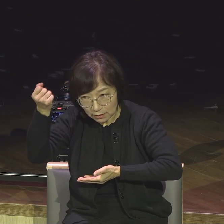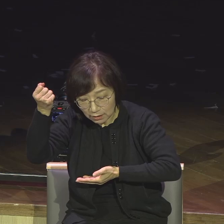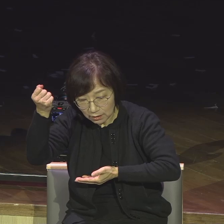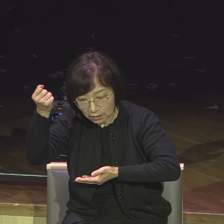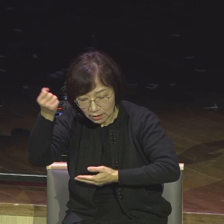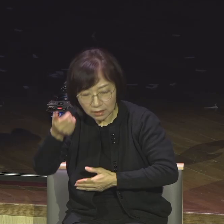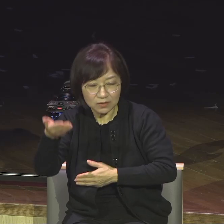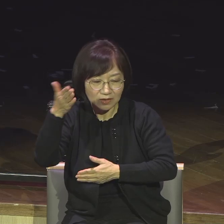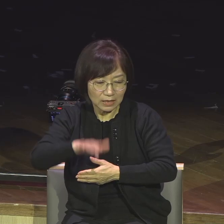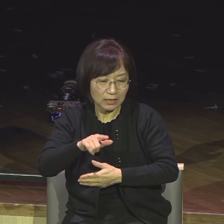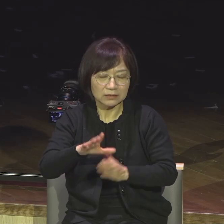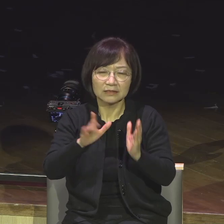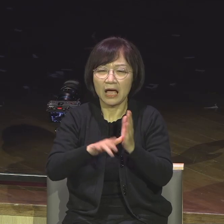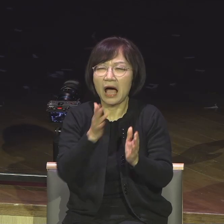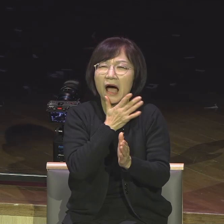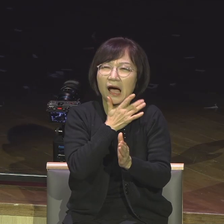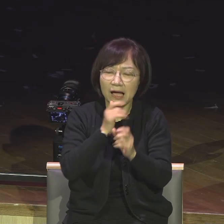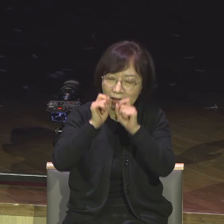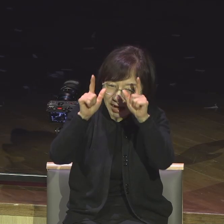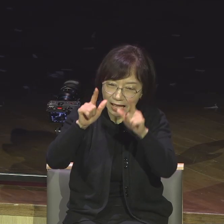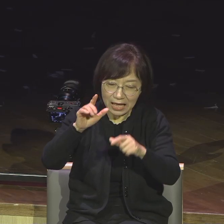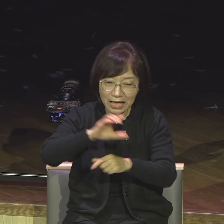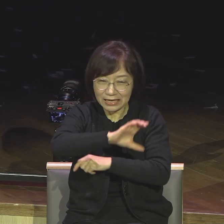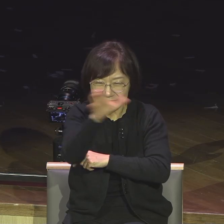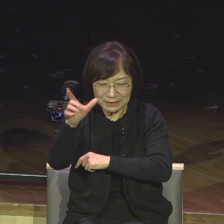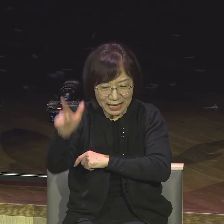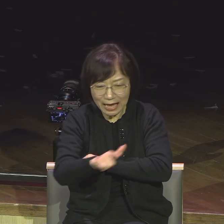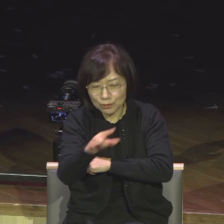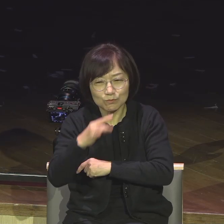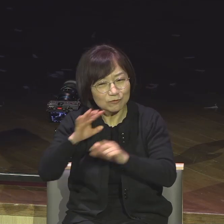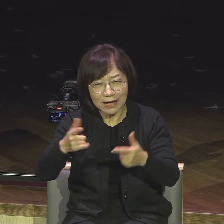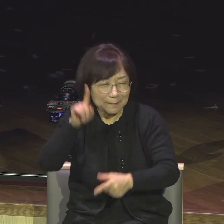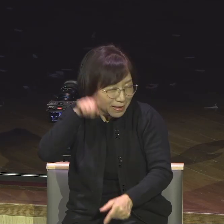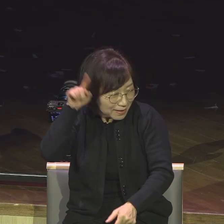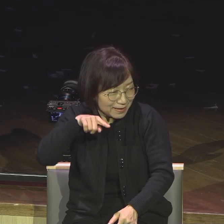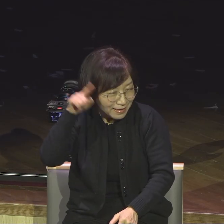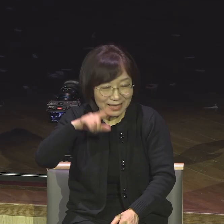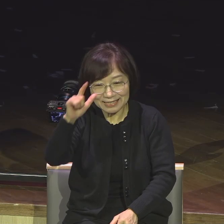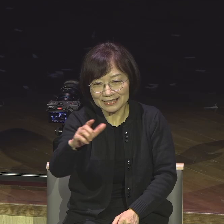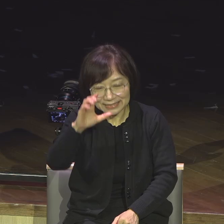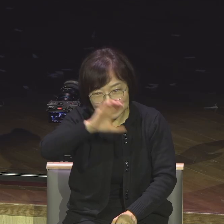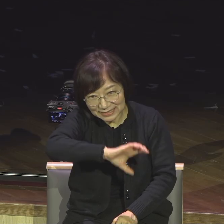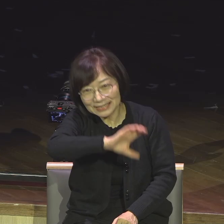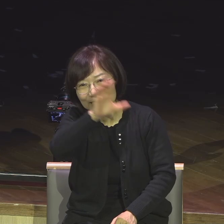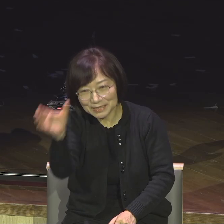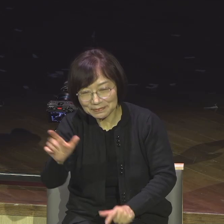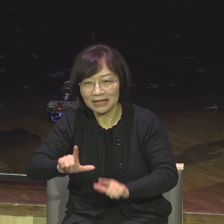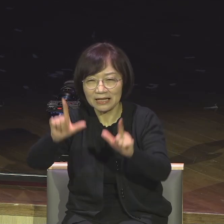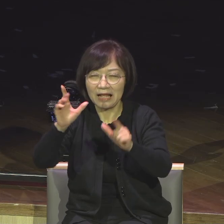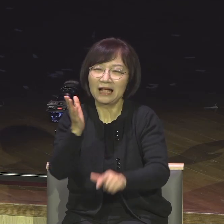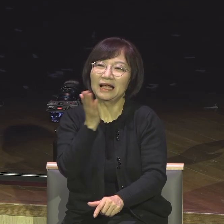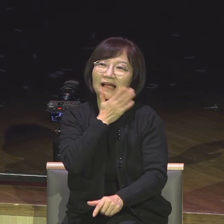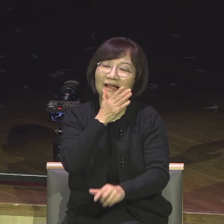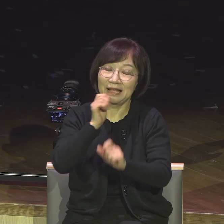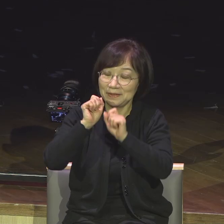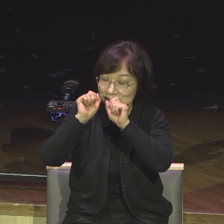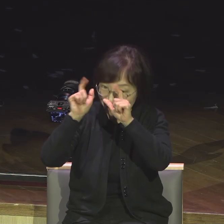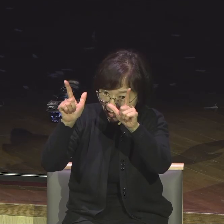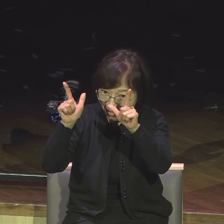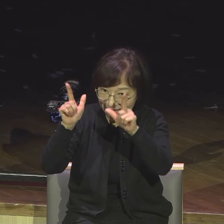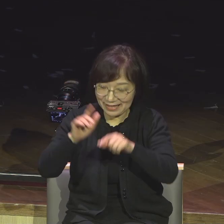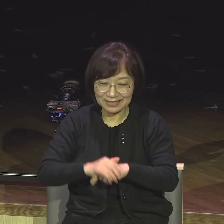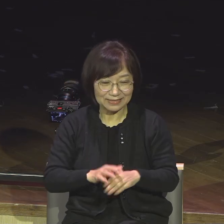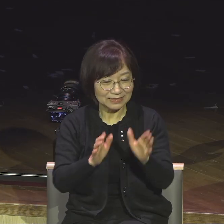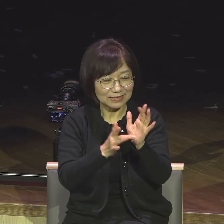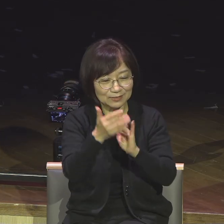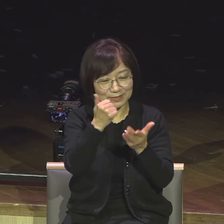매일매일이 크리스마스라는 것을 깨닫게 되었어. 예수님을 영접하고 참 행복의 나에게